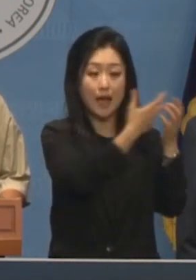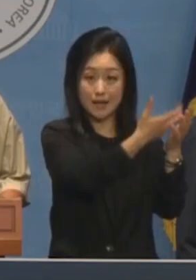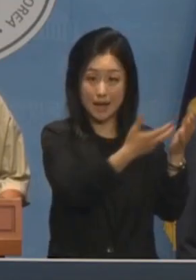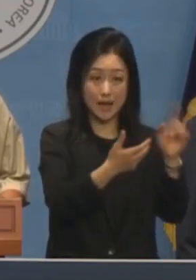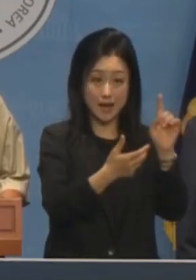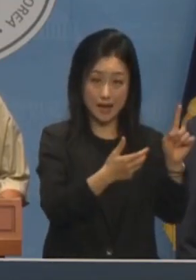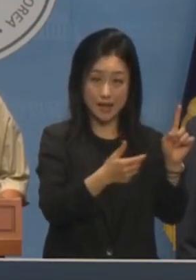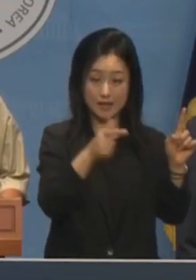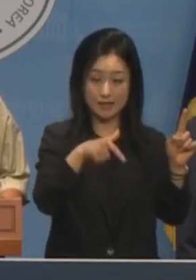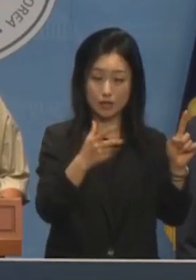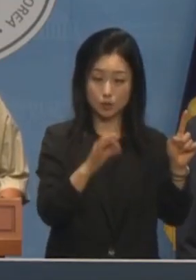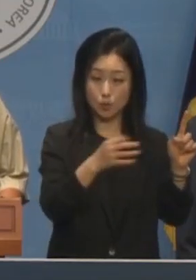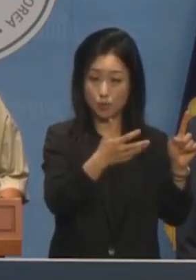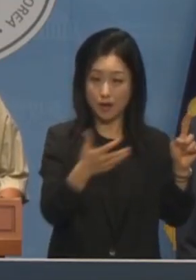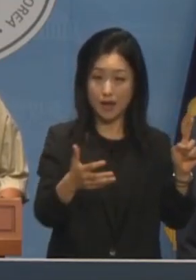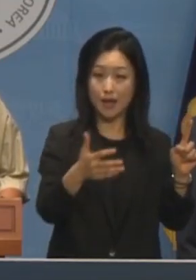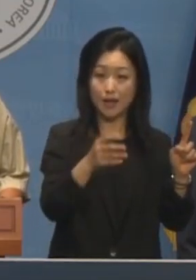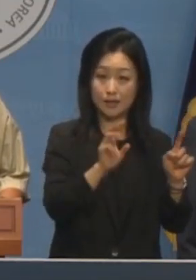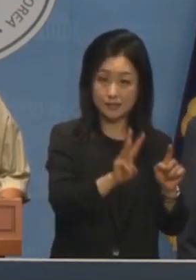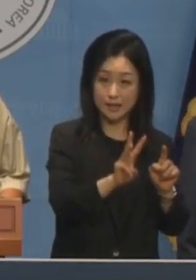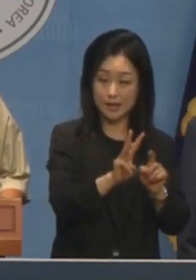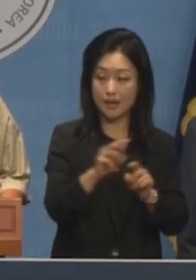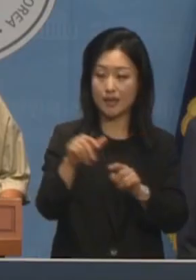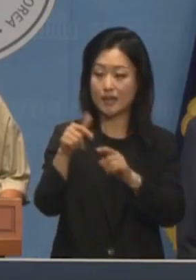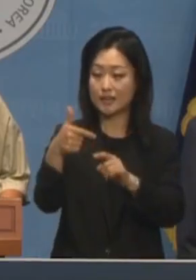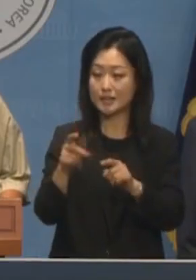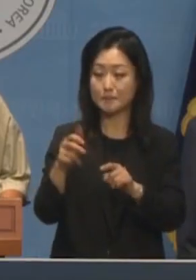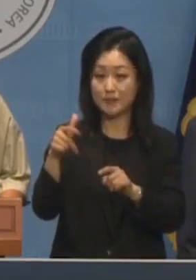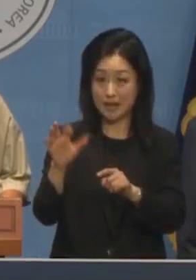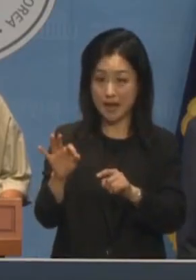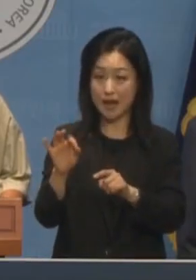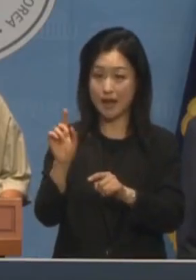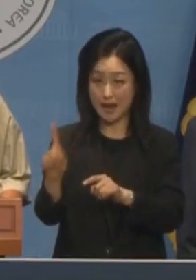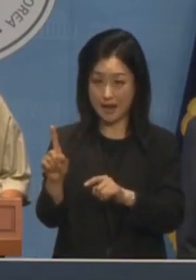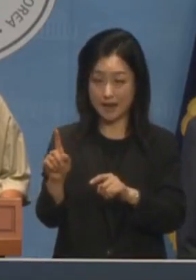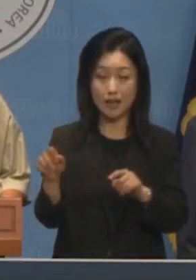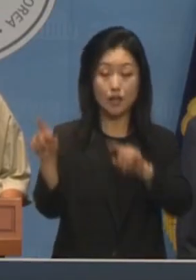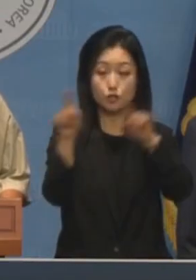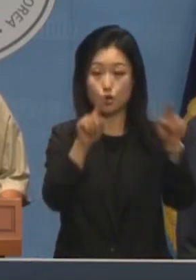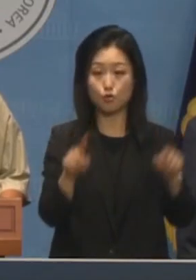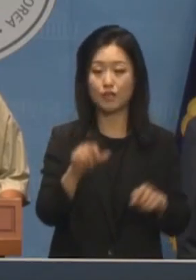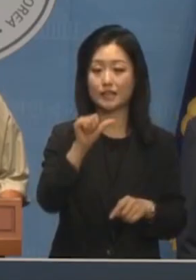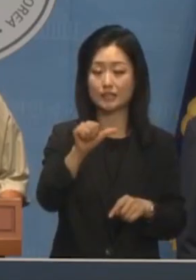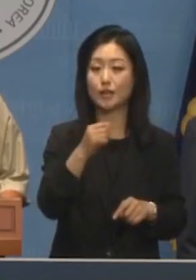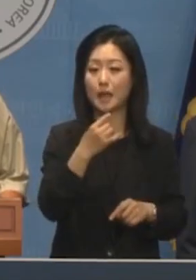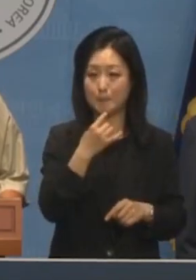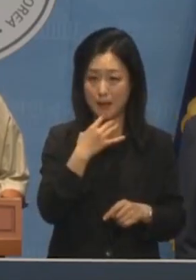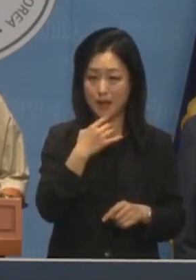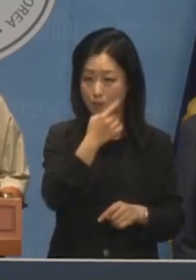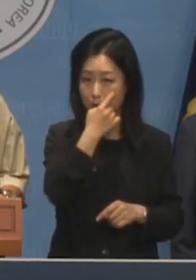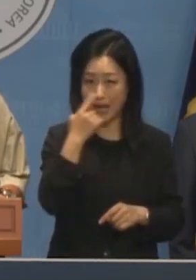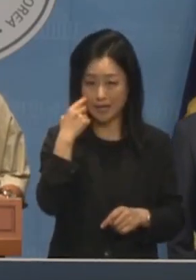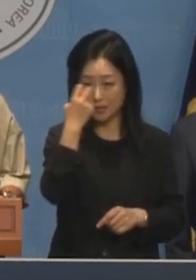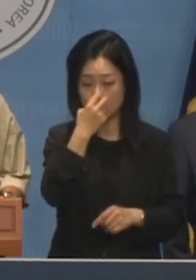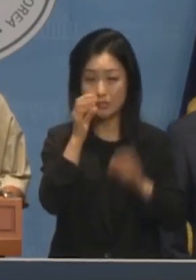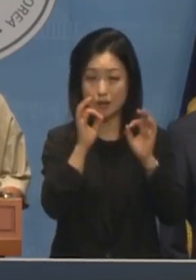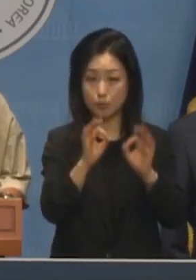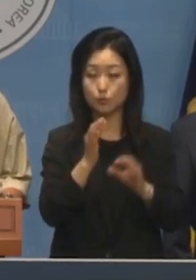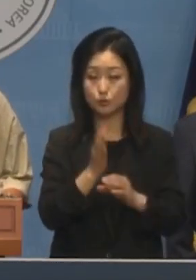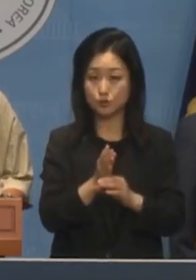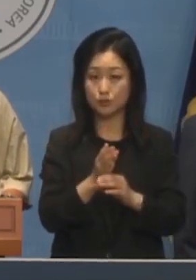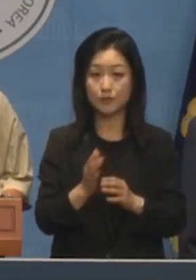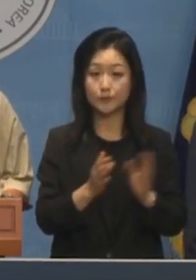낙동강 3개소, 금강 1개소에 불과합니다. 그러니까 전국에 5개 구간밖에 친수구간 조류경보제를 운영하지 않고